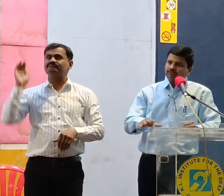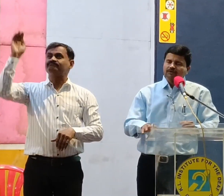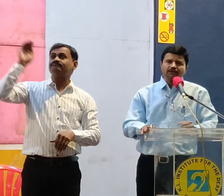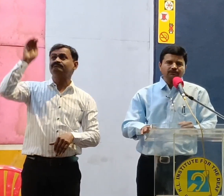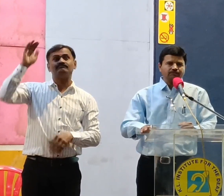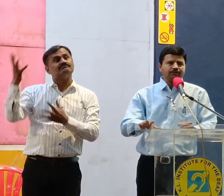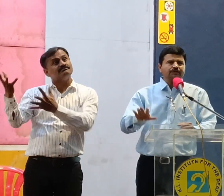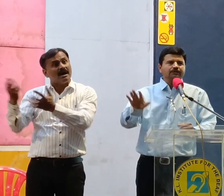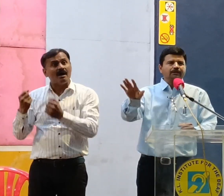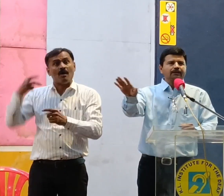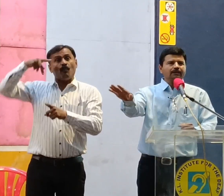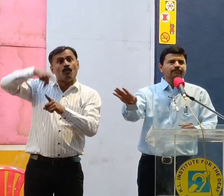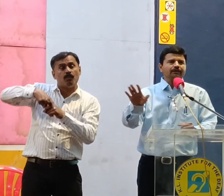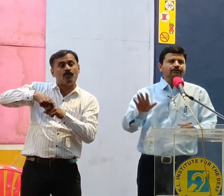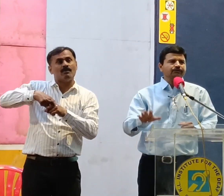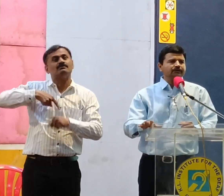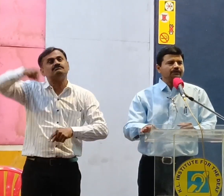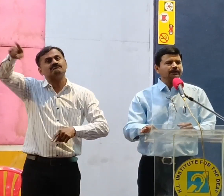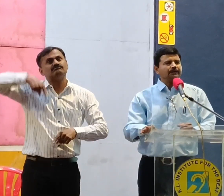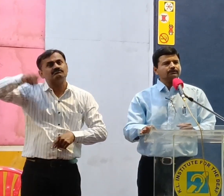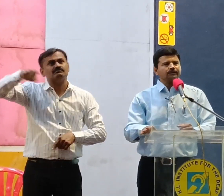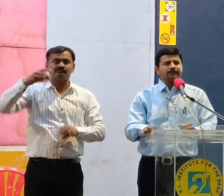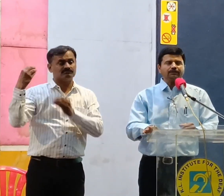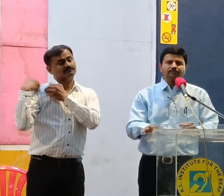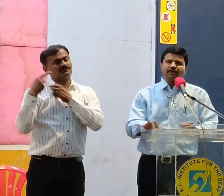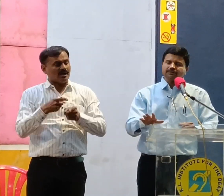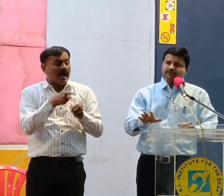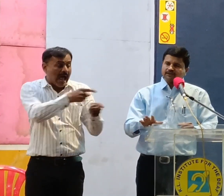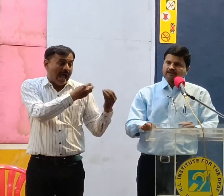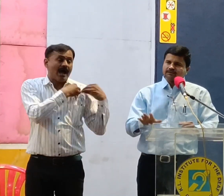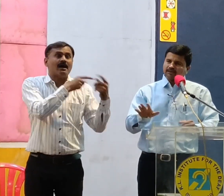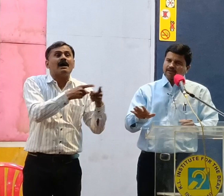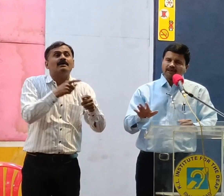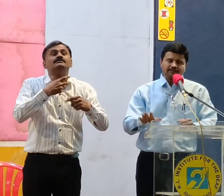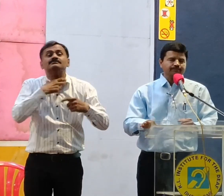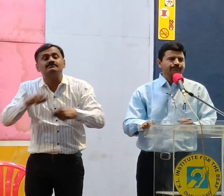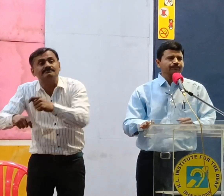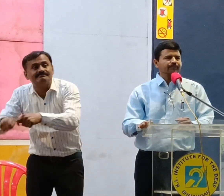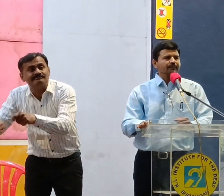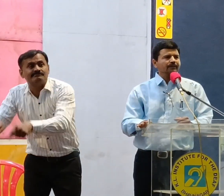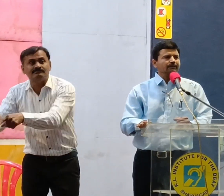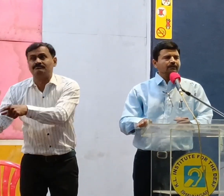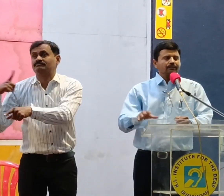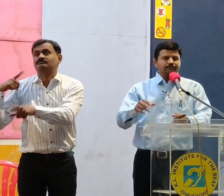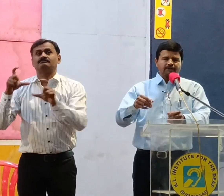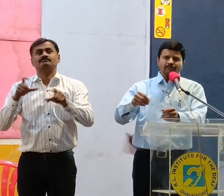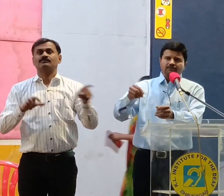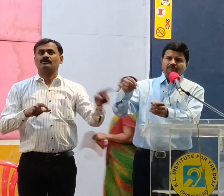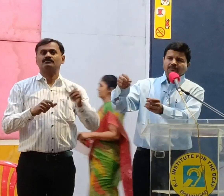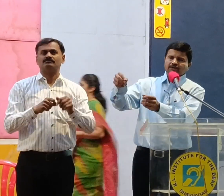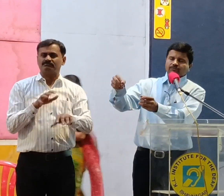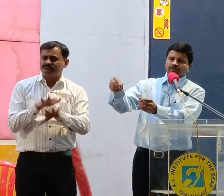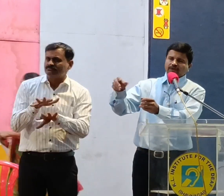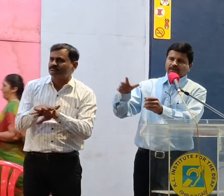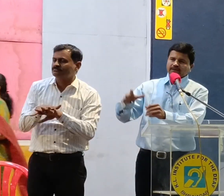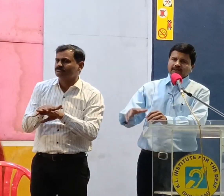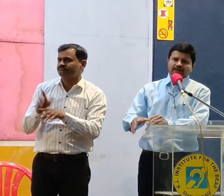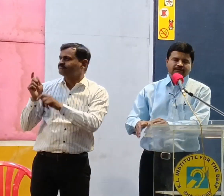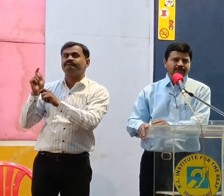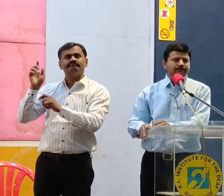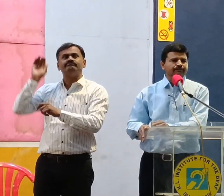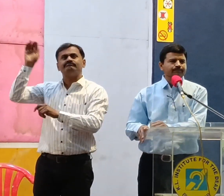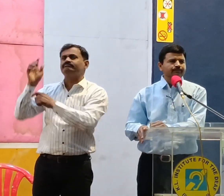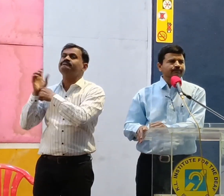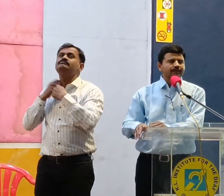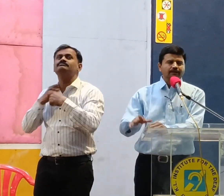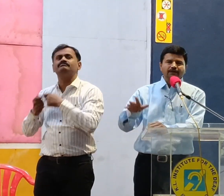એક ઊંટ ખરીદ્યો છે, એને આપણે યોગ્ય જગ્યાએ તું એને બાંધી દે અને ત્યાં રાખ. સેવક એ ઊંટ લઈને જાય